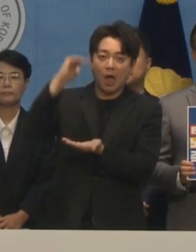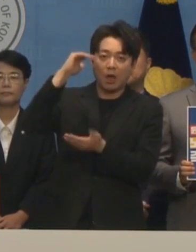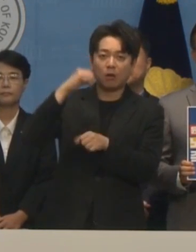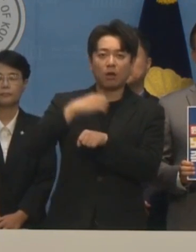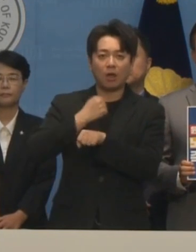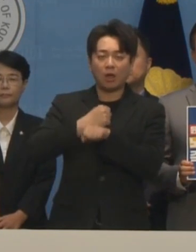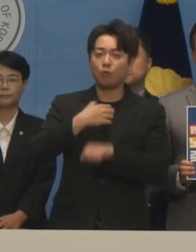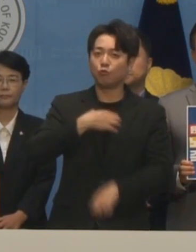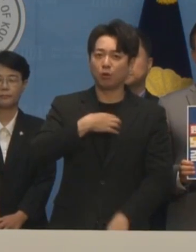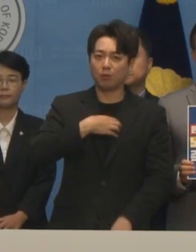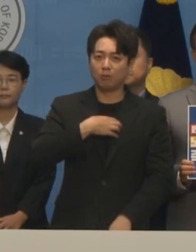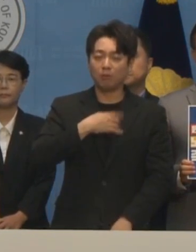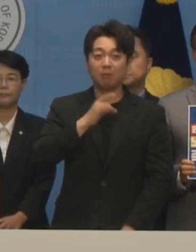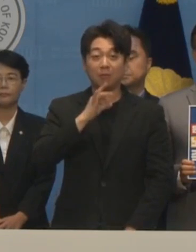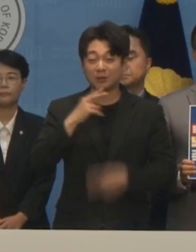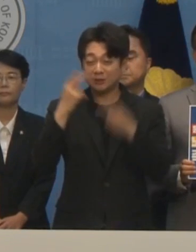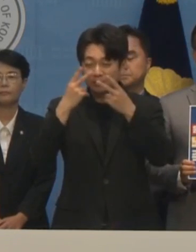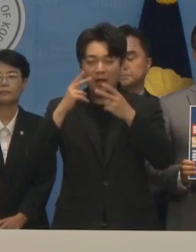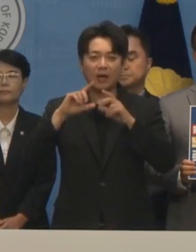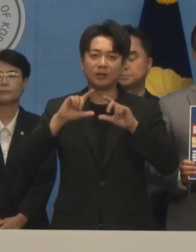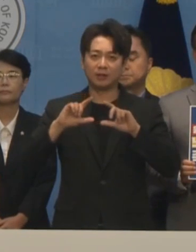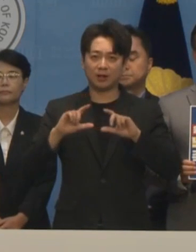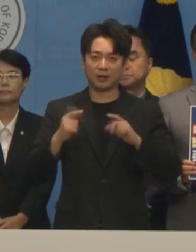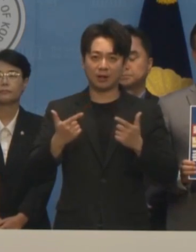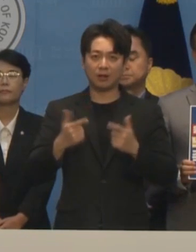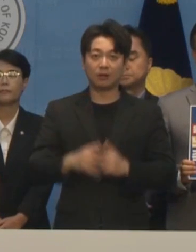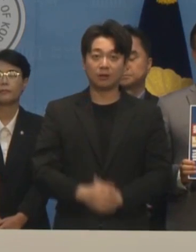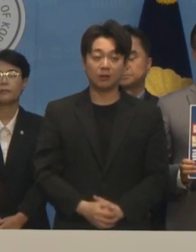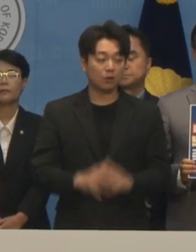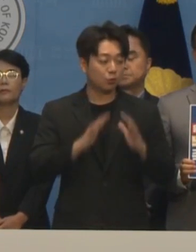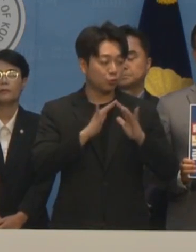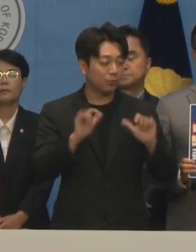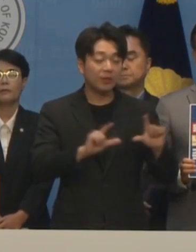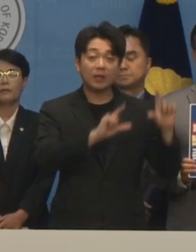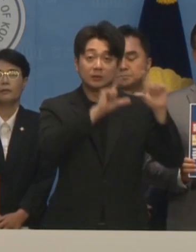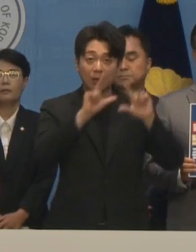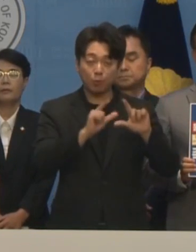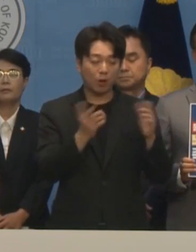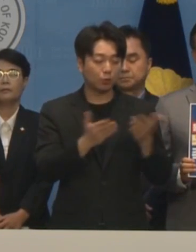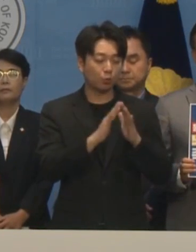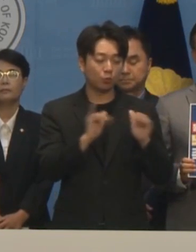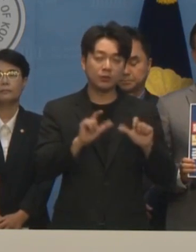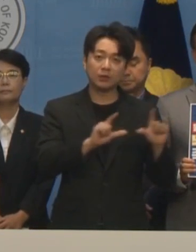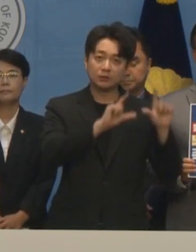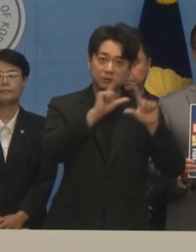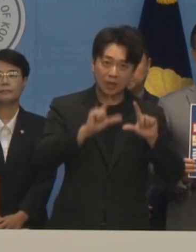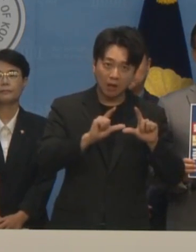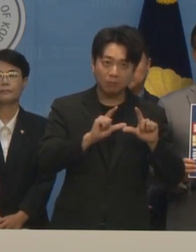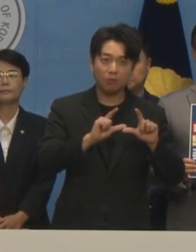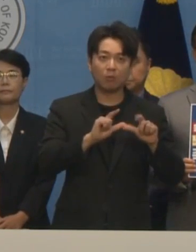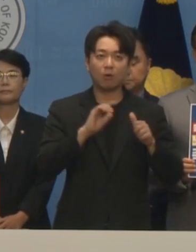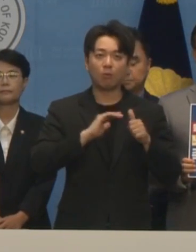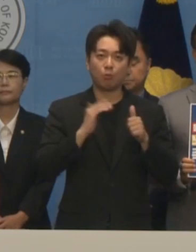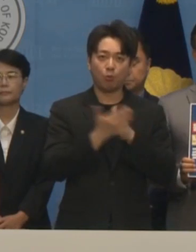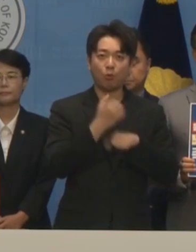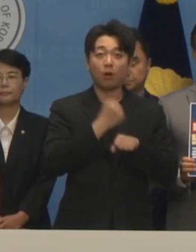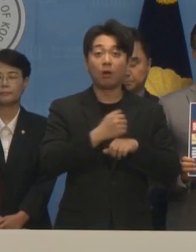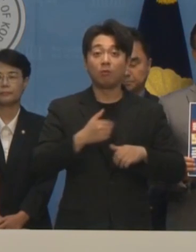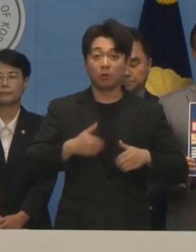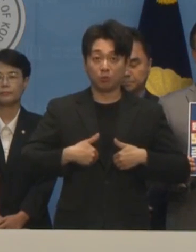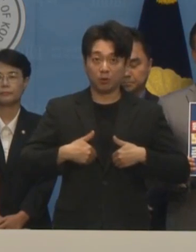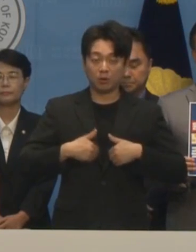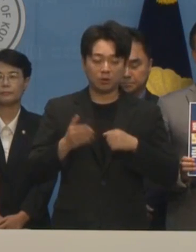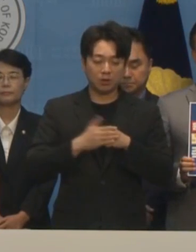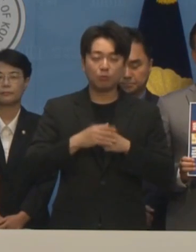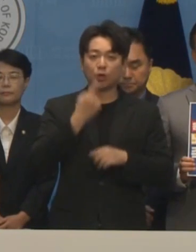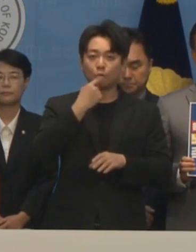아니라 터무니없는 손배가 압류를 삶이 무너지는 노동자들의 손을 잡는 것, 노조법 2, 3조 개정안